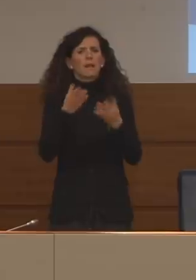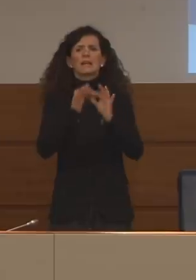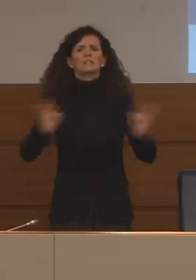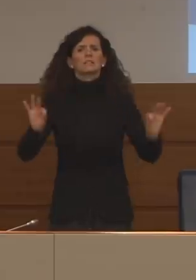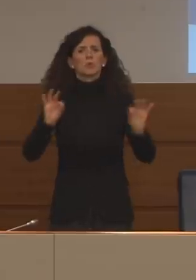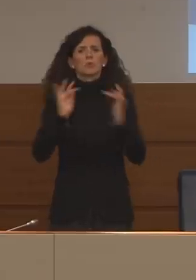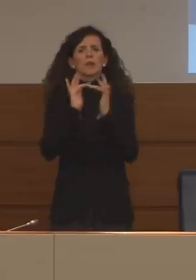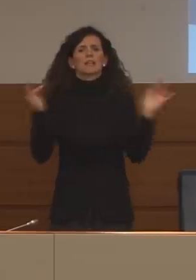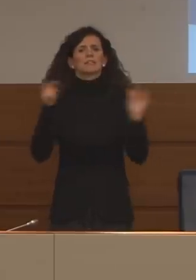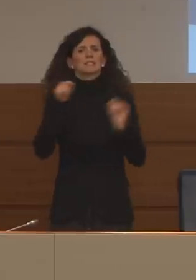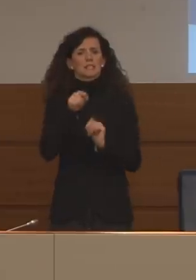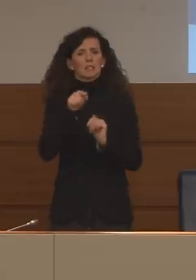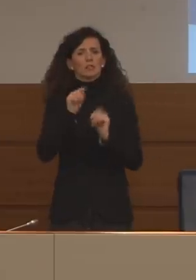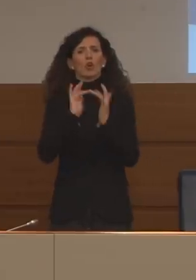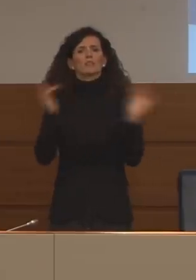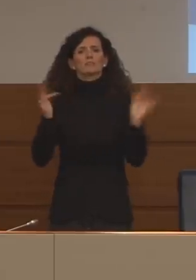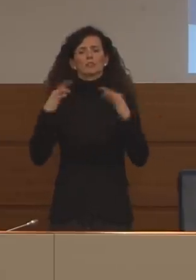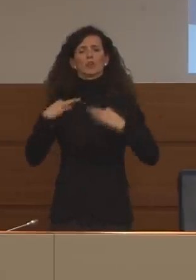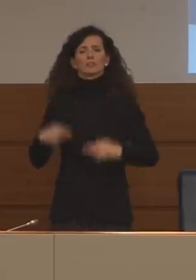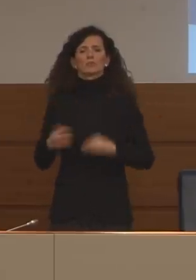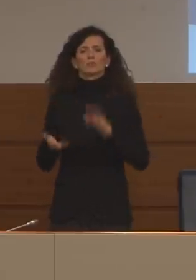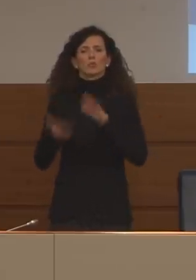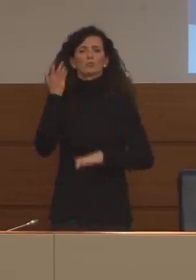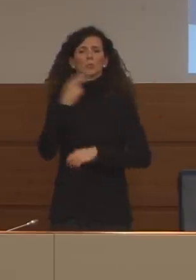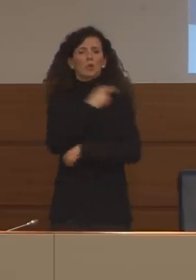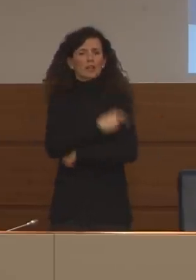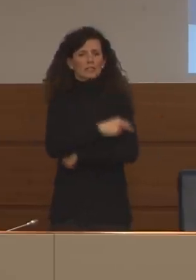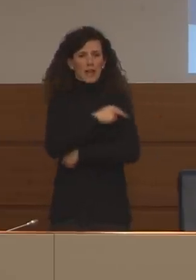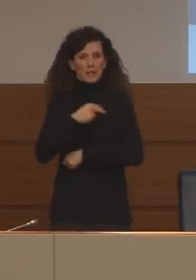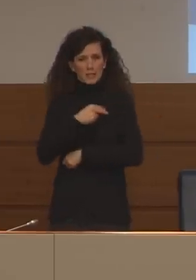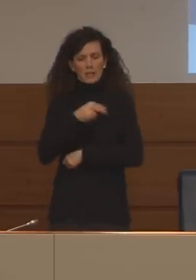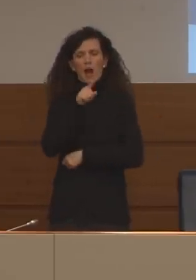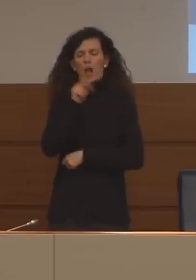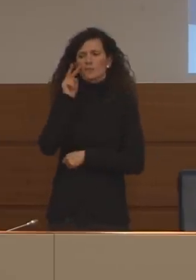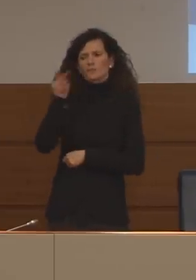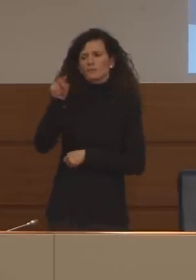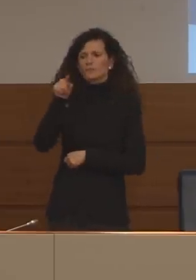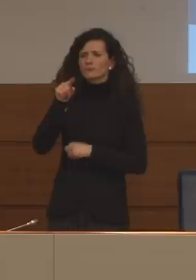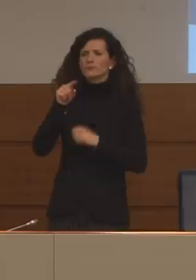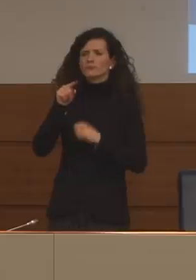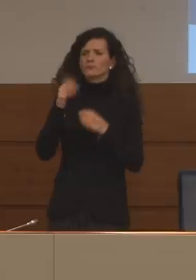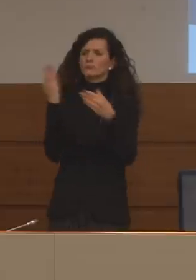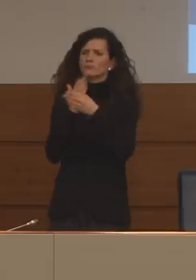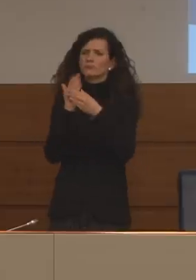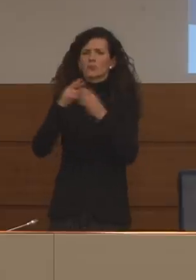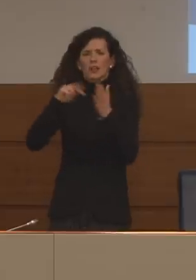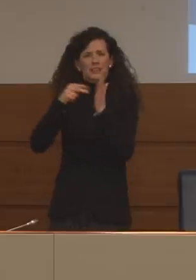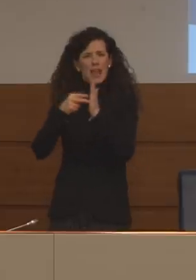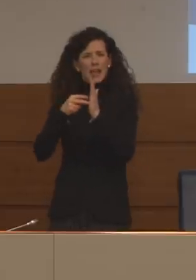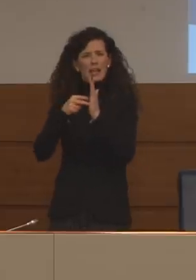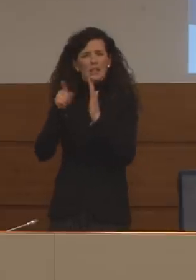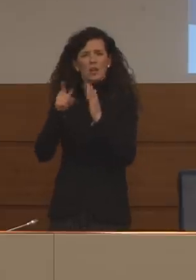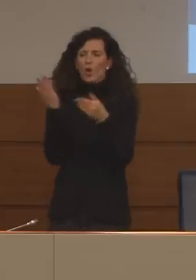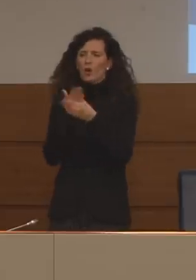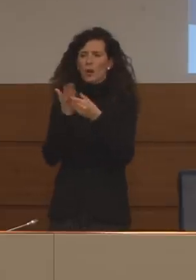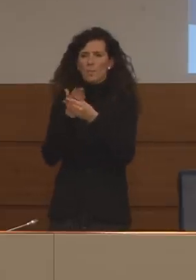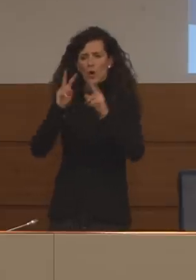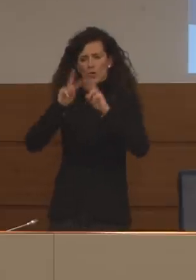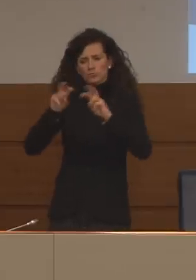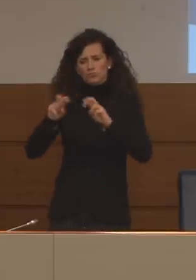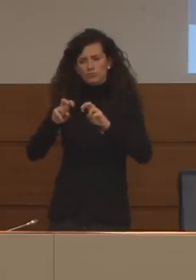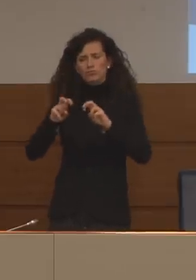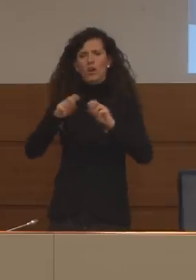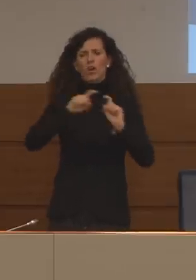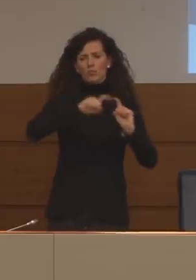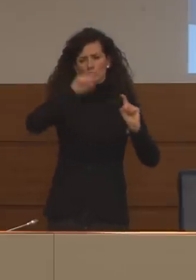vari siti sul sito dell'istituto superiore sanità trovate i tecnica e poi i rapporti i rapporti tecnici le curve